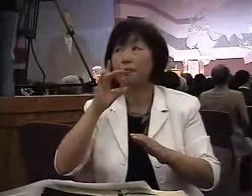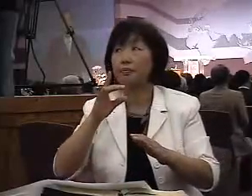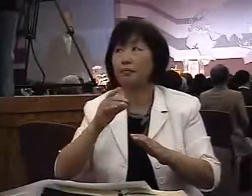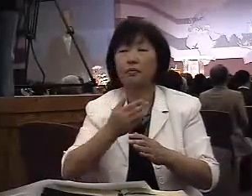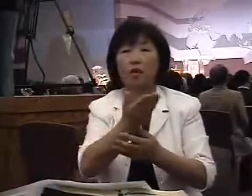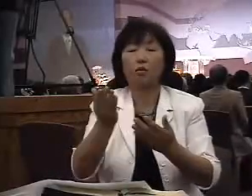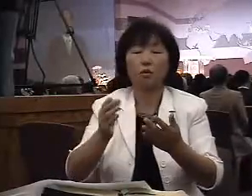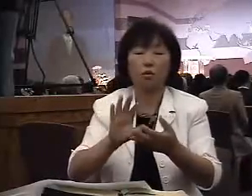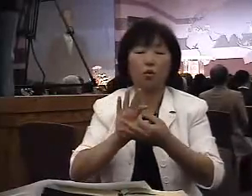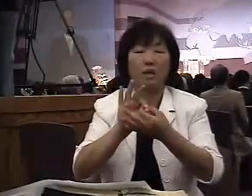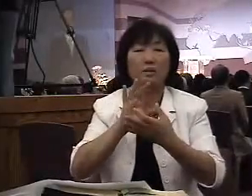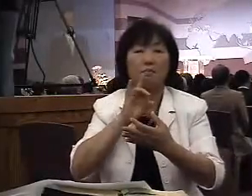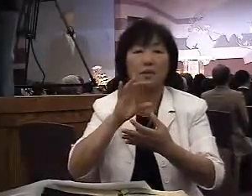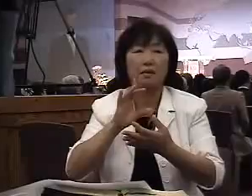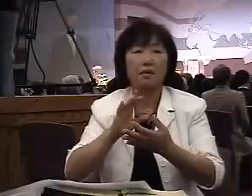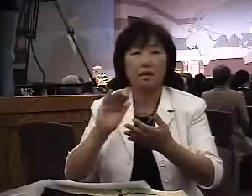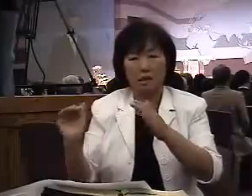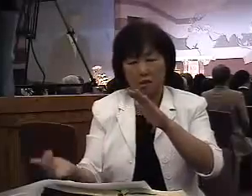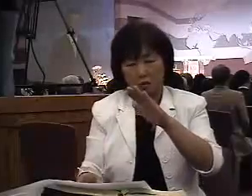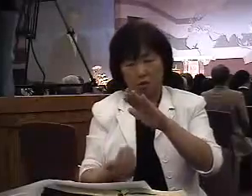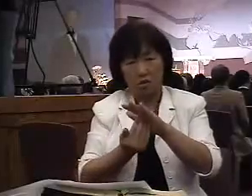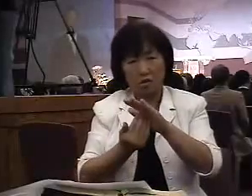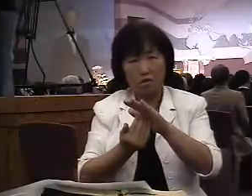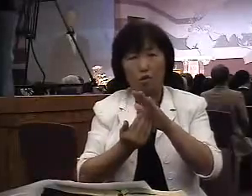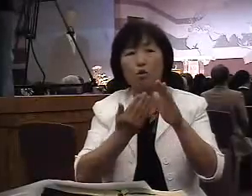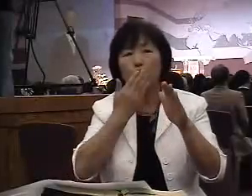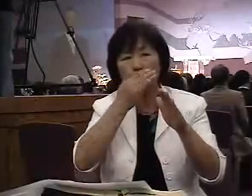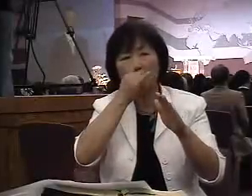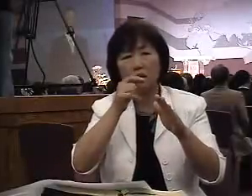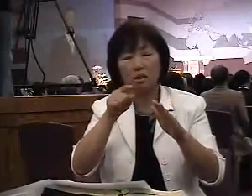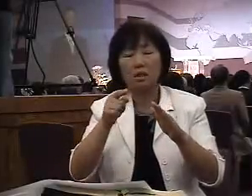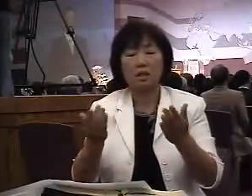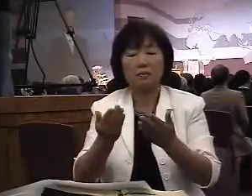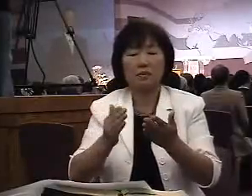여러분들을 통해서만 이루어질 수 있는 일입니다.